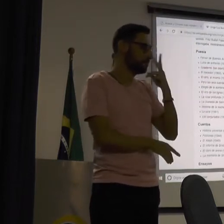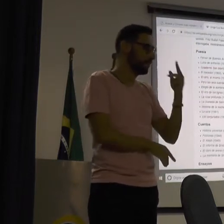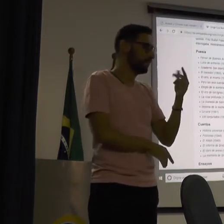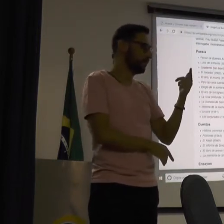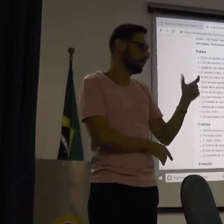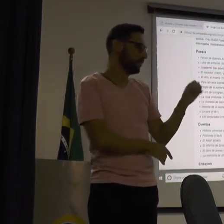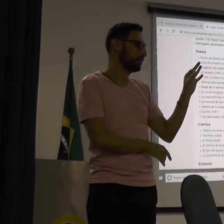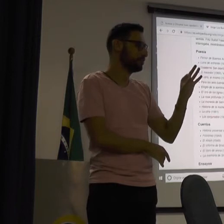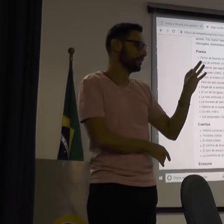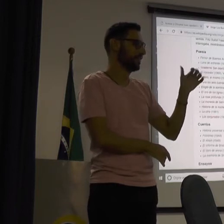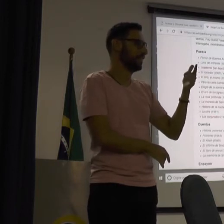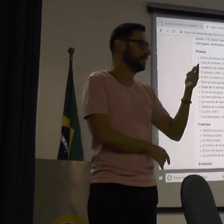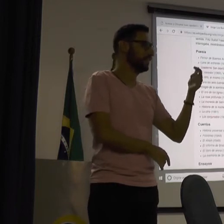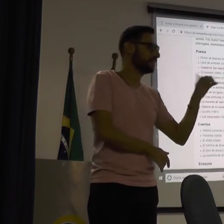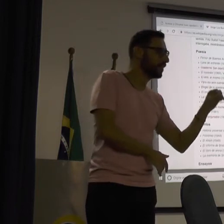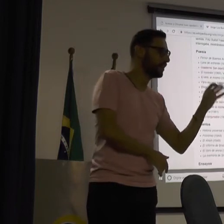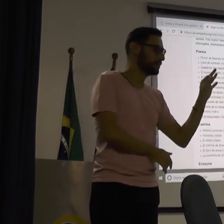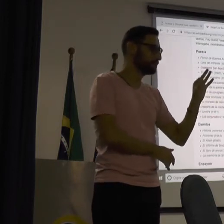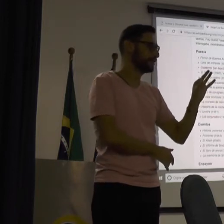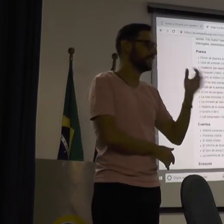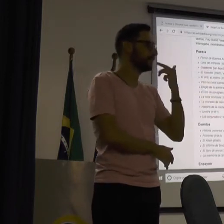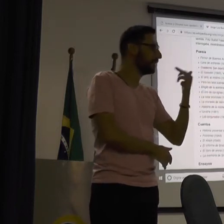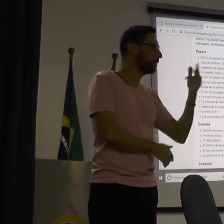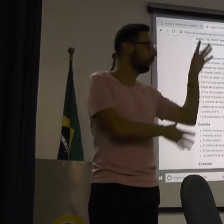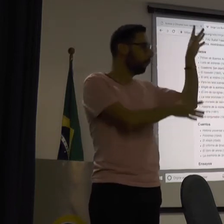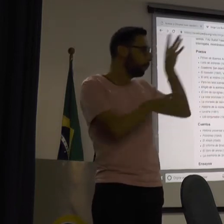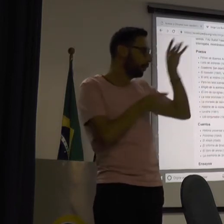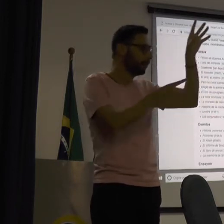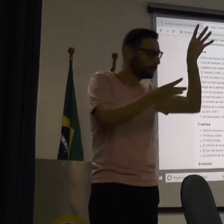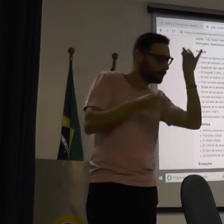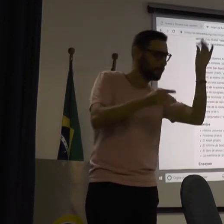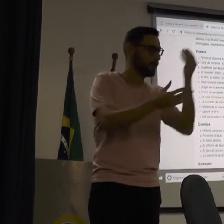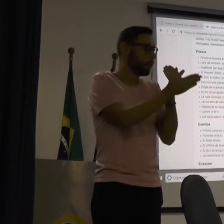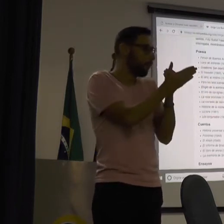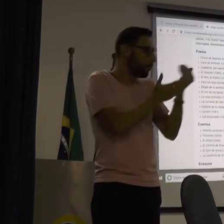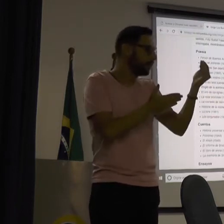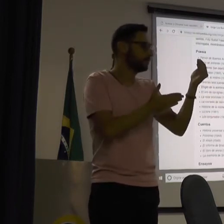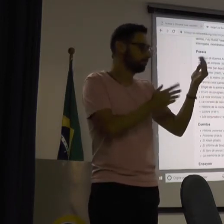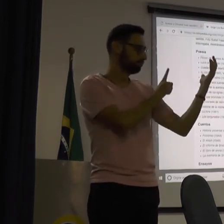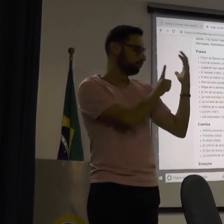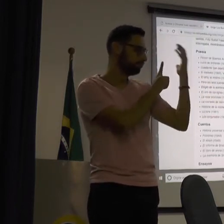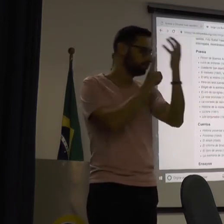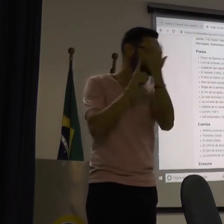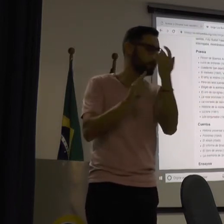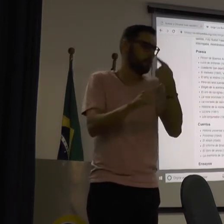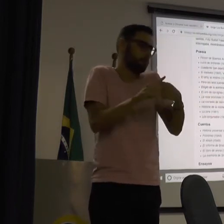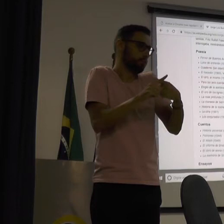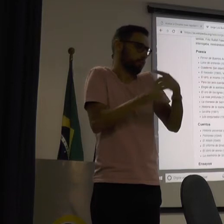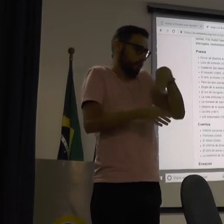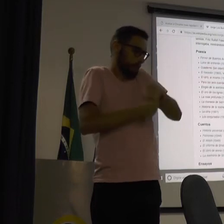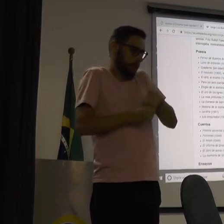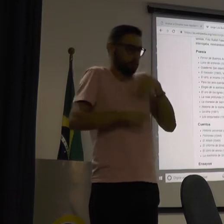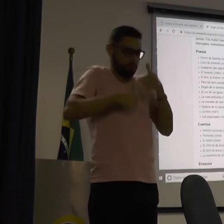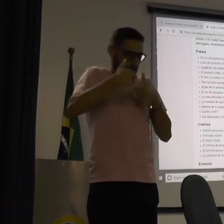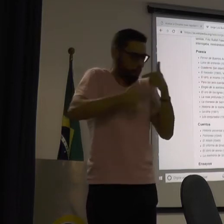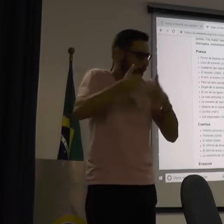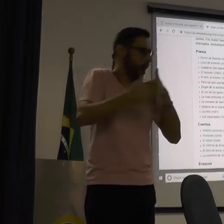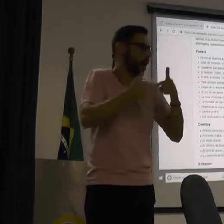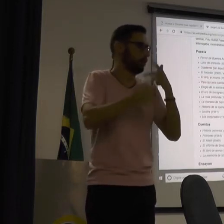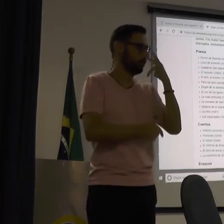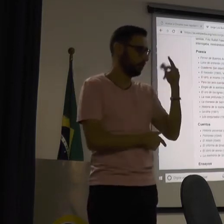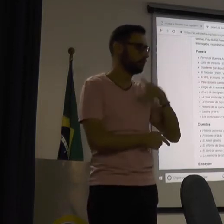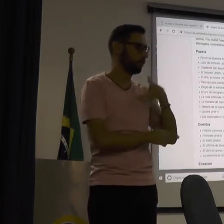é em língua estrangeira. E não é por snobismo, não, é que você tem que trabalhar com aquilo, né? O tempo todo. É mais fácil